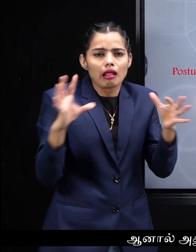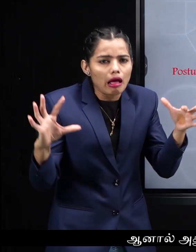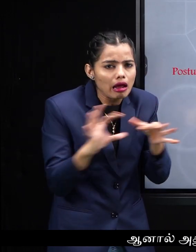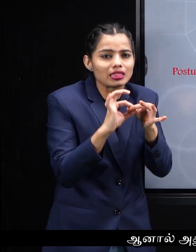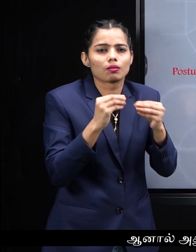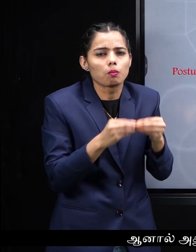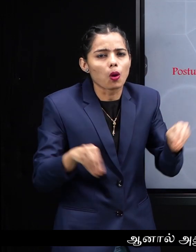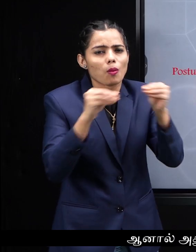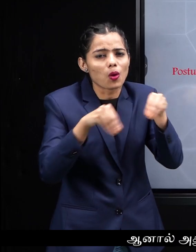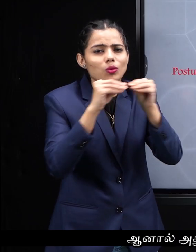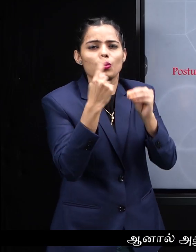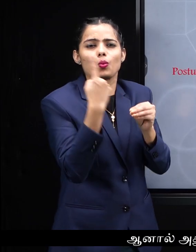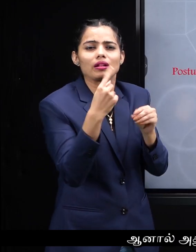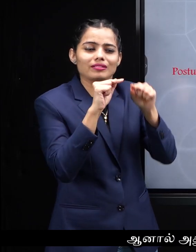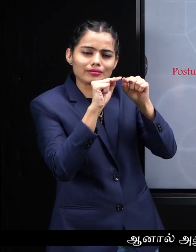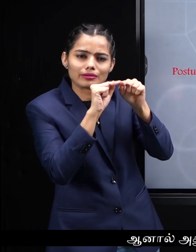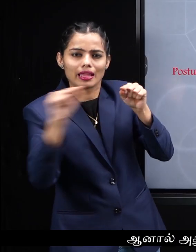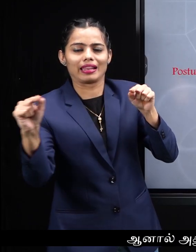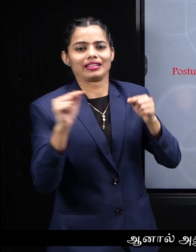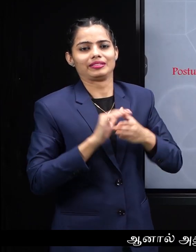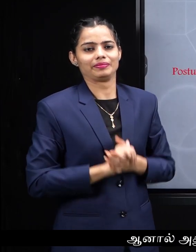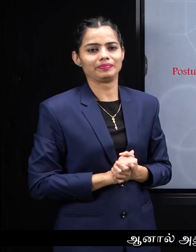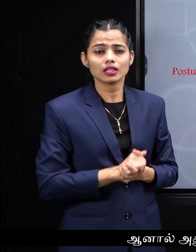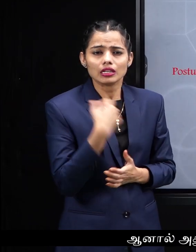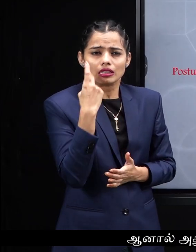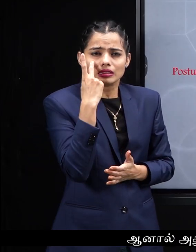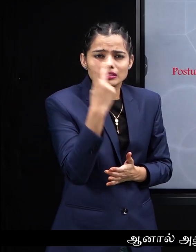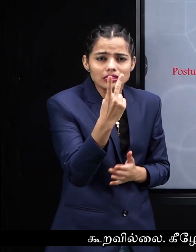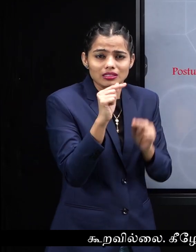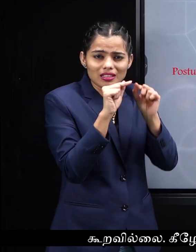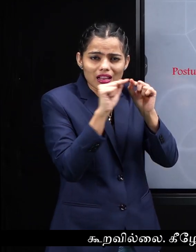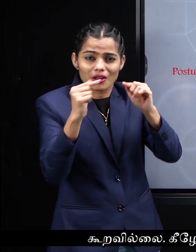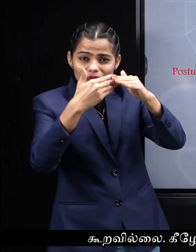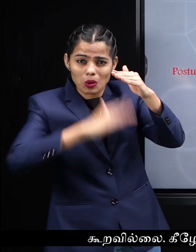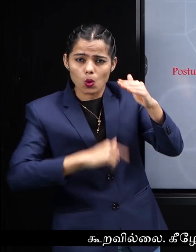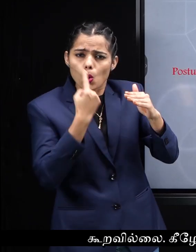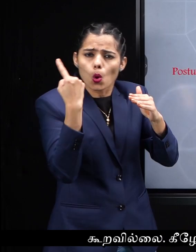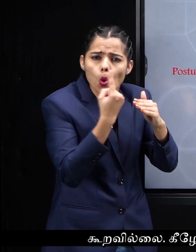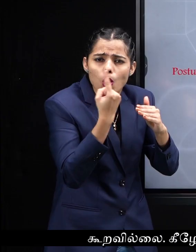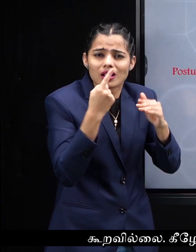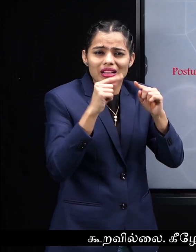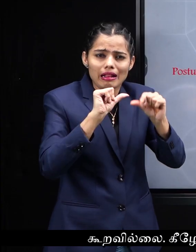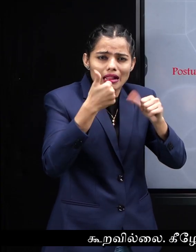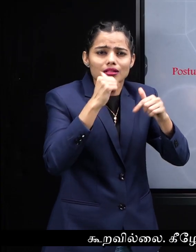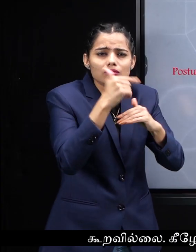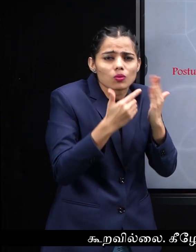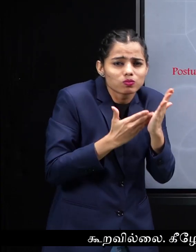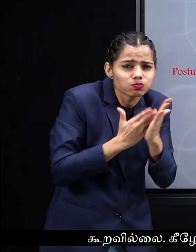ஒன்றுக்கு மேற்பட்ட கோடுகள் இருக்கக்கூடாது என்று கூறவில்லை. கீழே உள்ள வரியை பாருங்கள். ஒரே ஒரு வரி மட்டுமே P மற்றும் Q